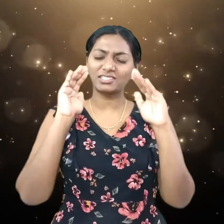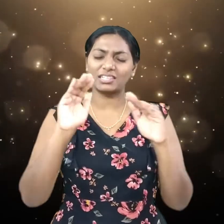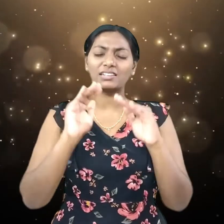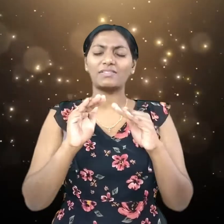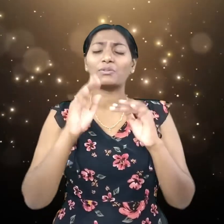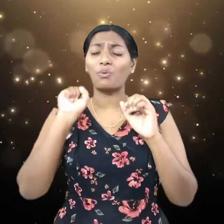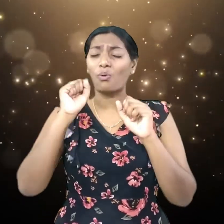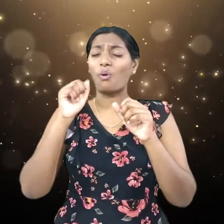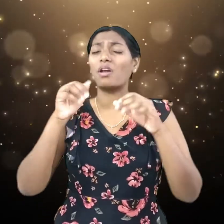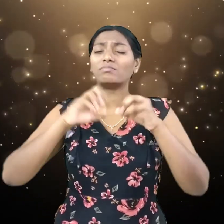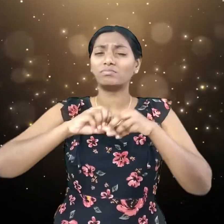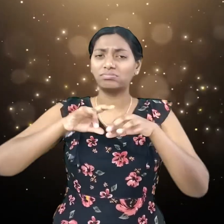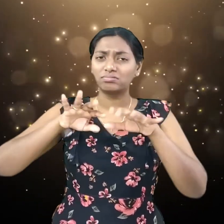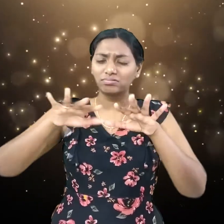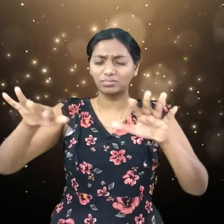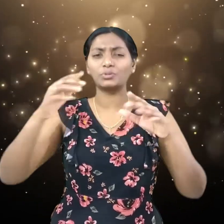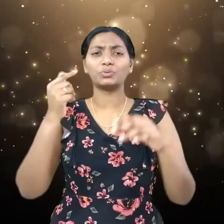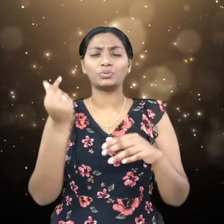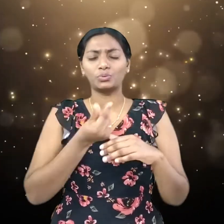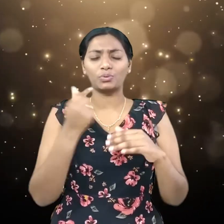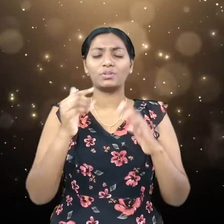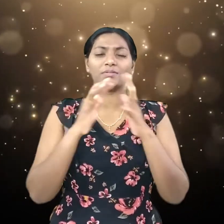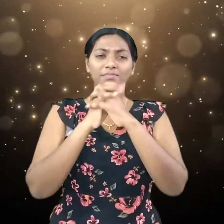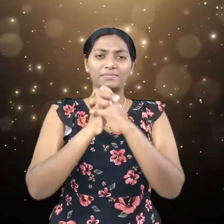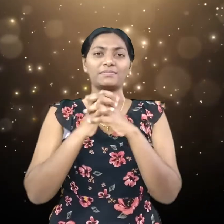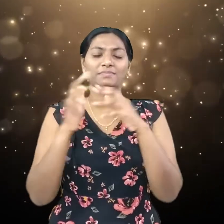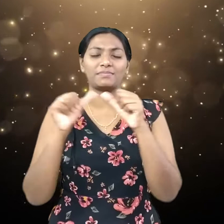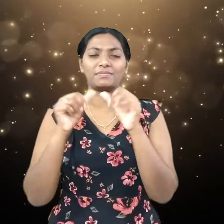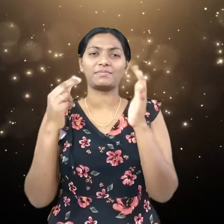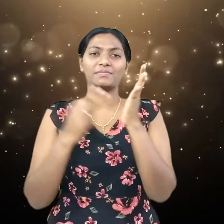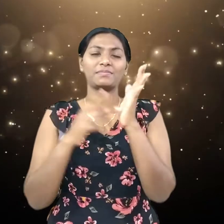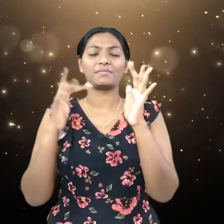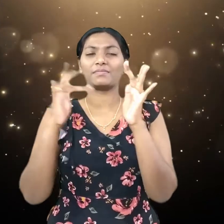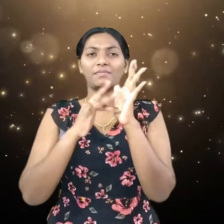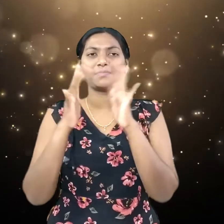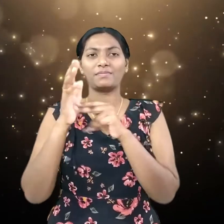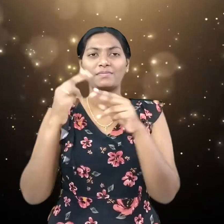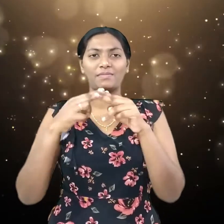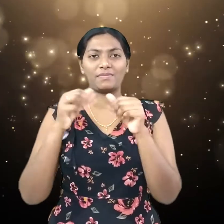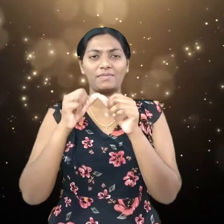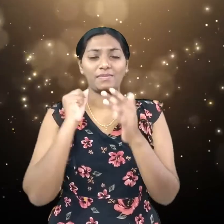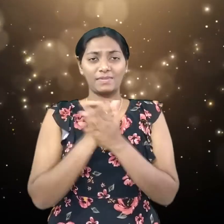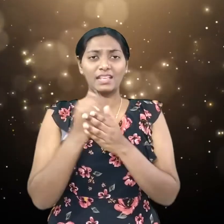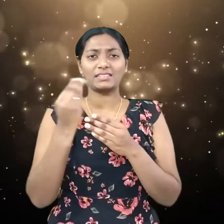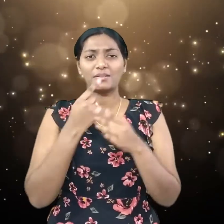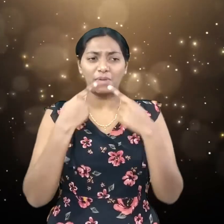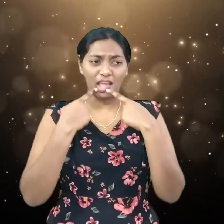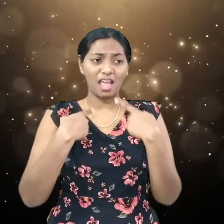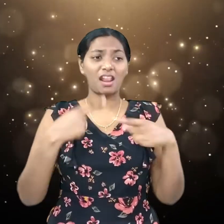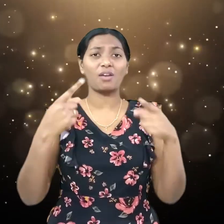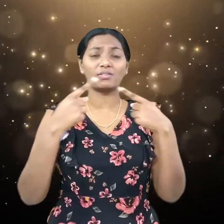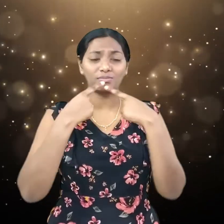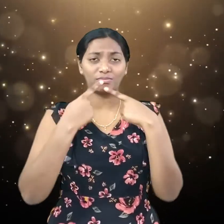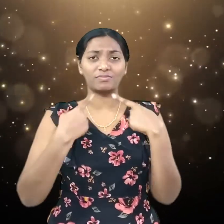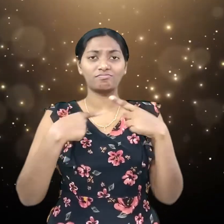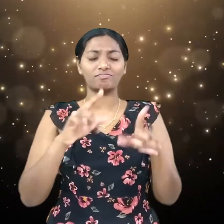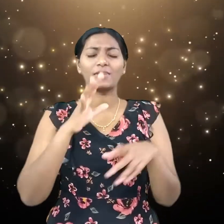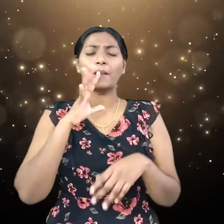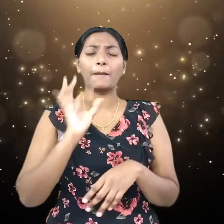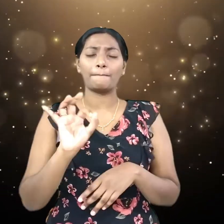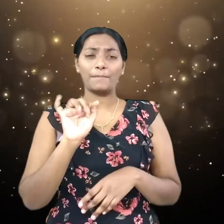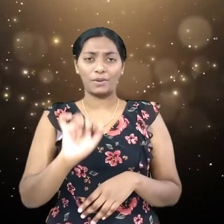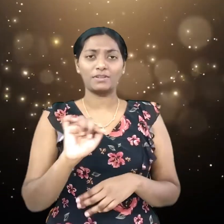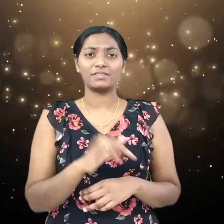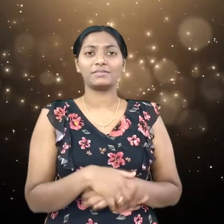बोलते हैं आपके राज के विस्तार के लिए। और इस प्रार्थना को यीशु मसीह के नाम में मांगते हैं, आमीन। कुछ अनाउंसमेंट ध्यान से सुन लीजिए जो कि